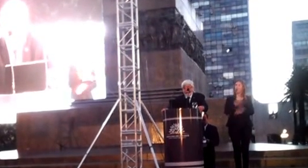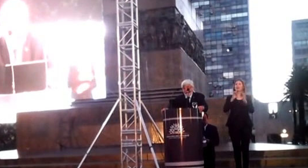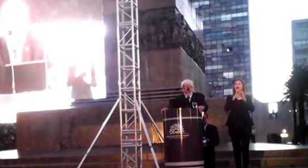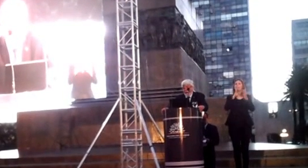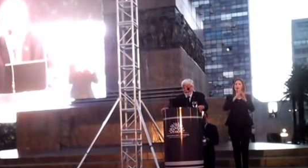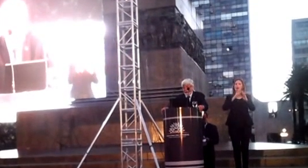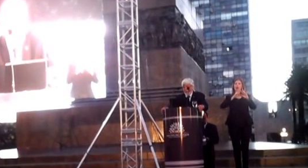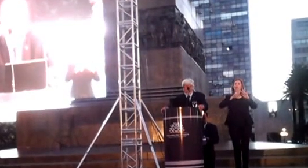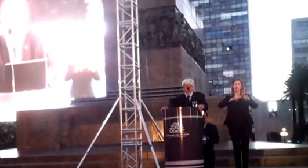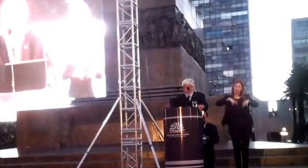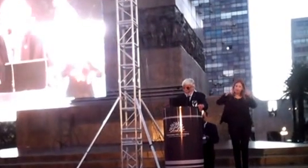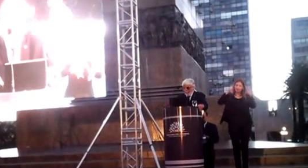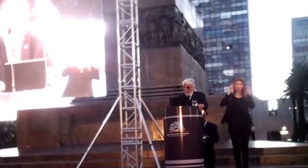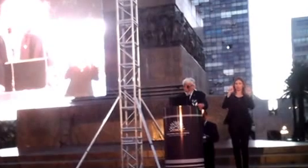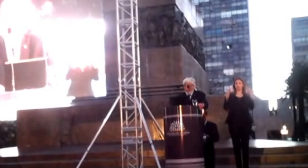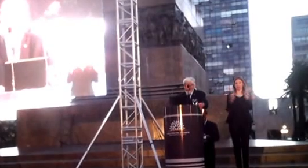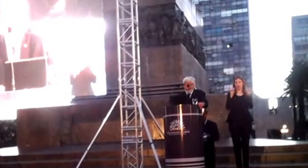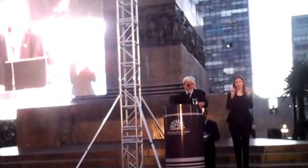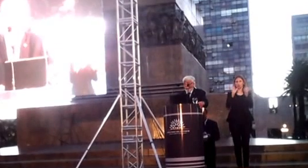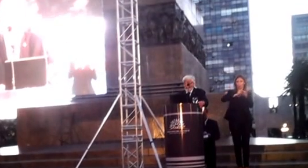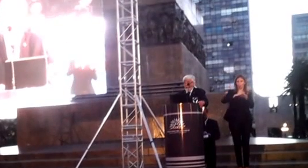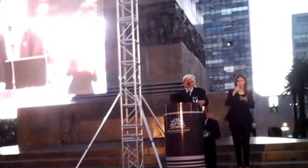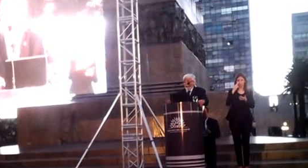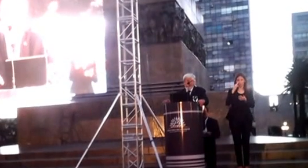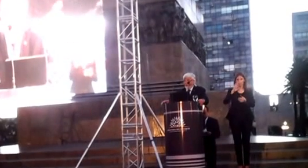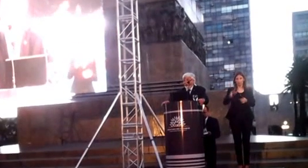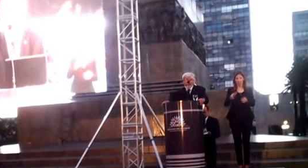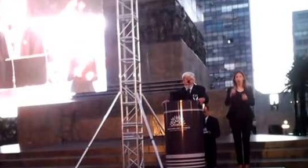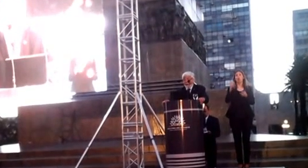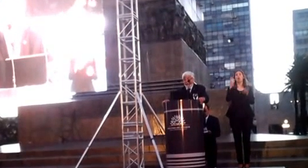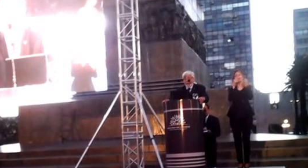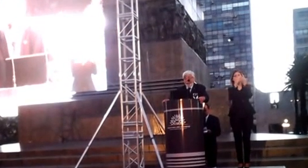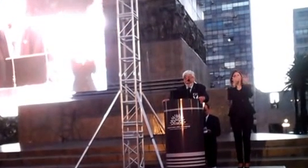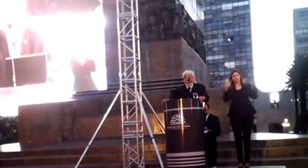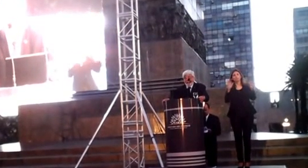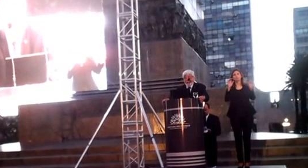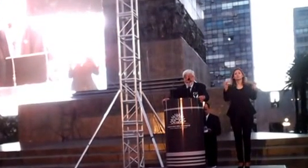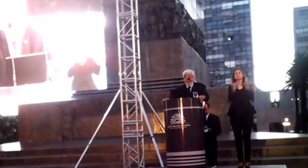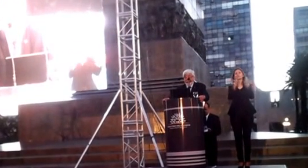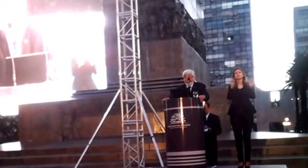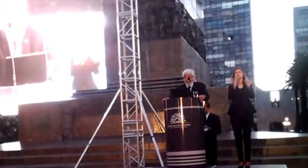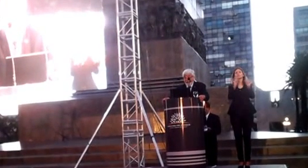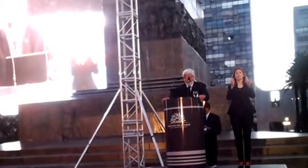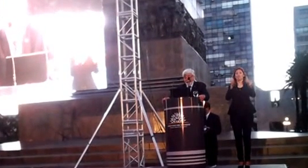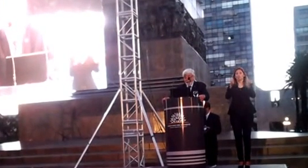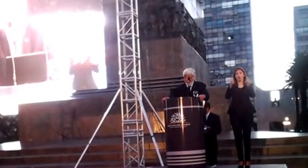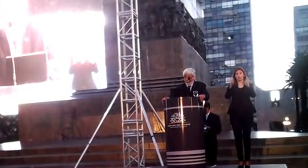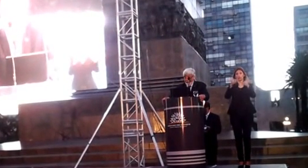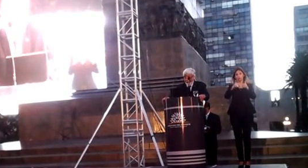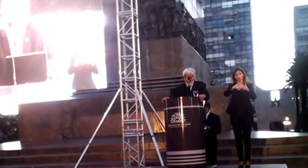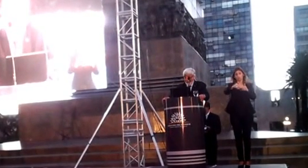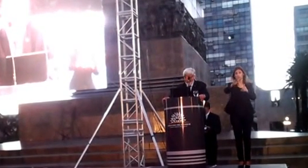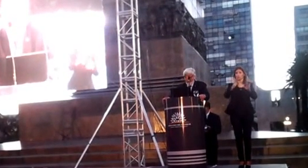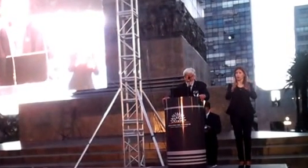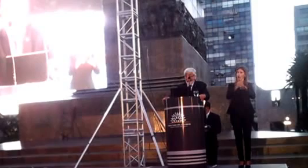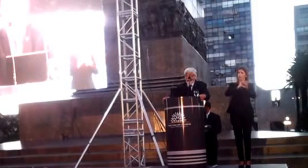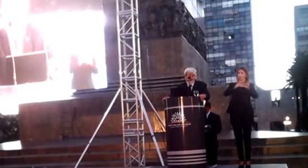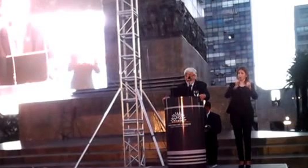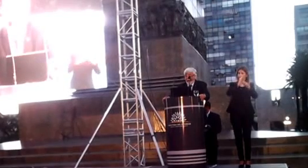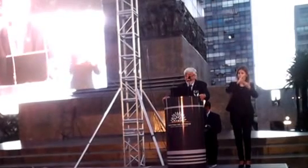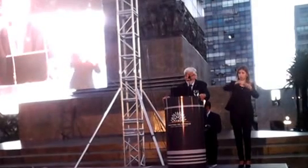análisis criminal que se realiza. Esto permitirá comenzar a aplicar una fase prevista y planificada